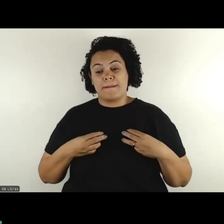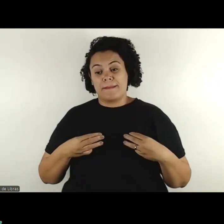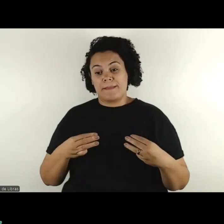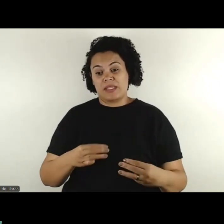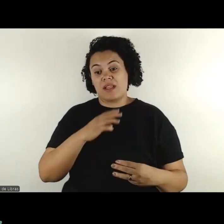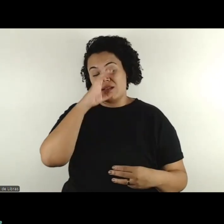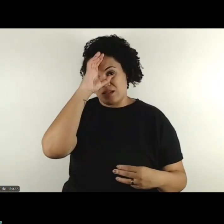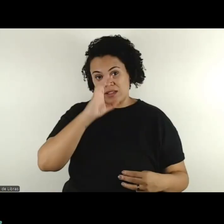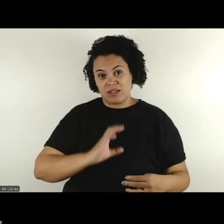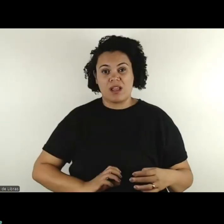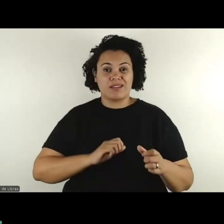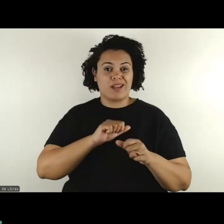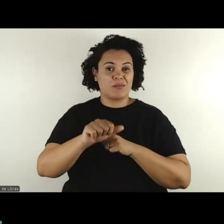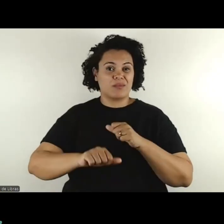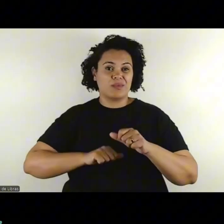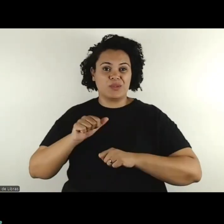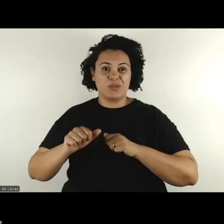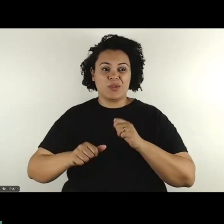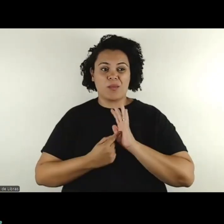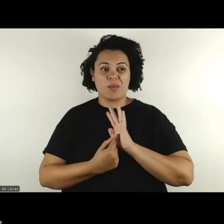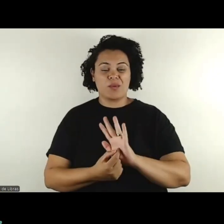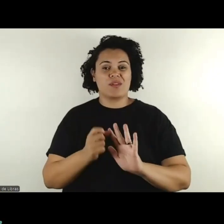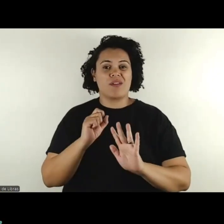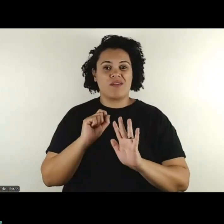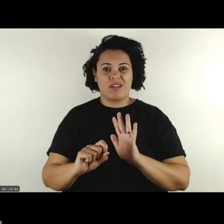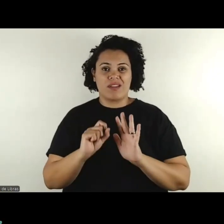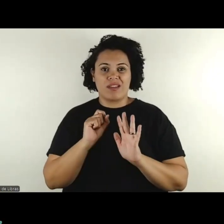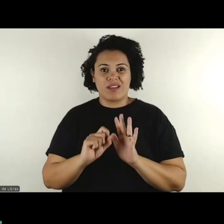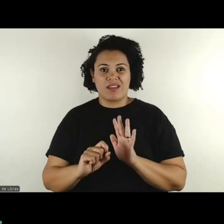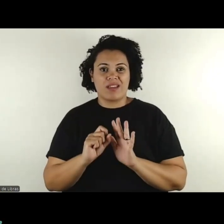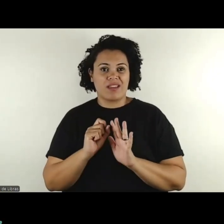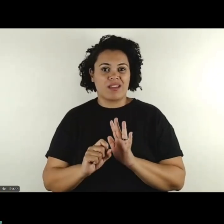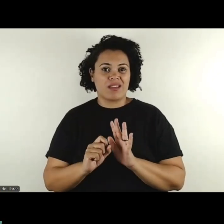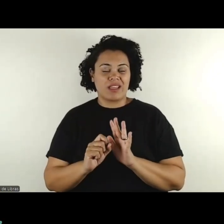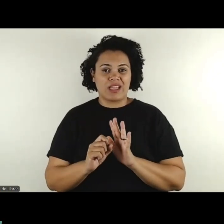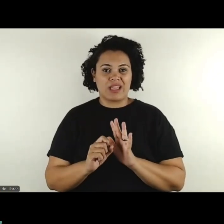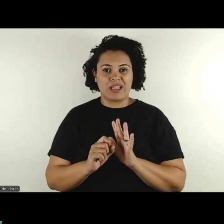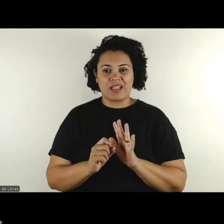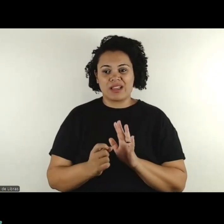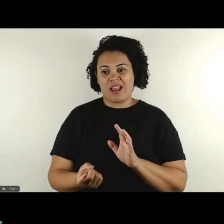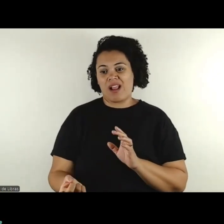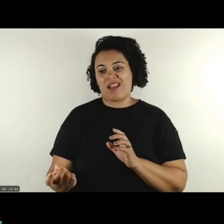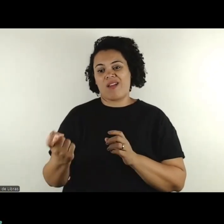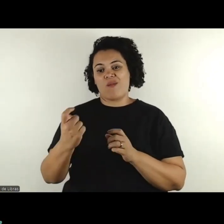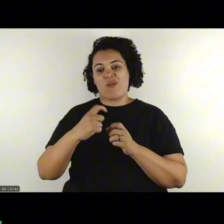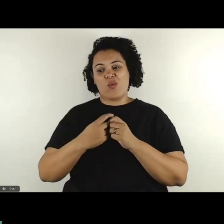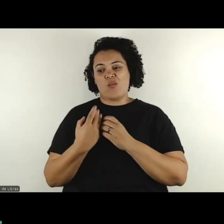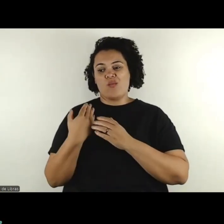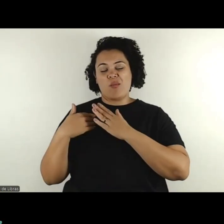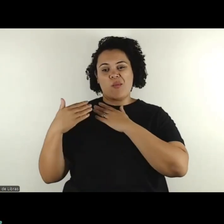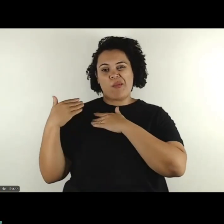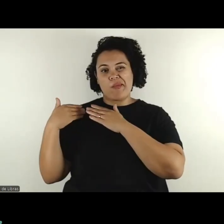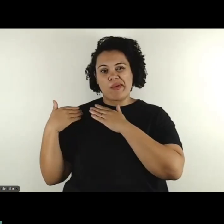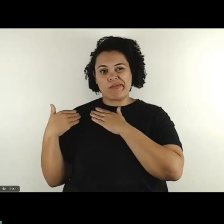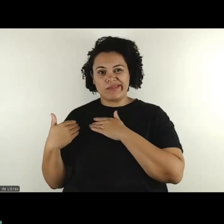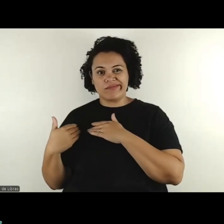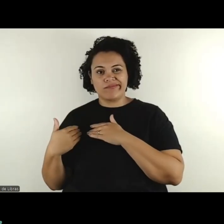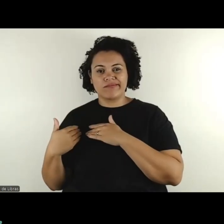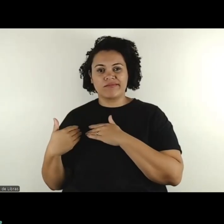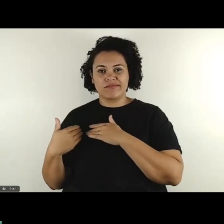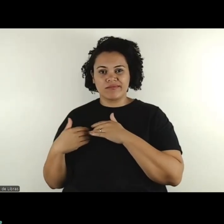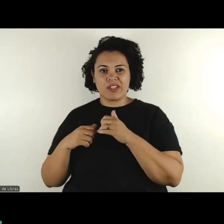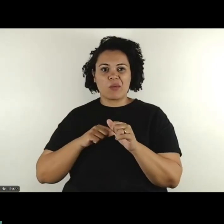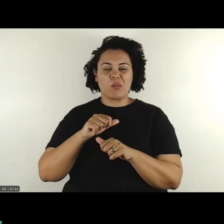Essas alterações elas demonstraram, então, um forte retrocesso na política de saúde mental, né? Elas modificaram